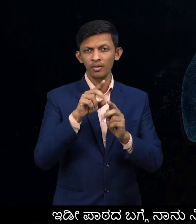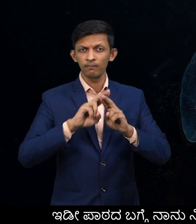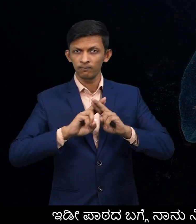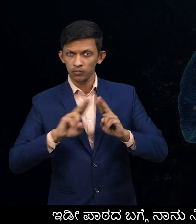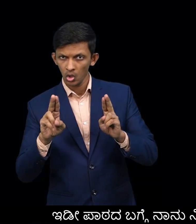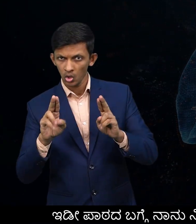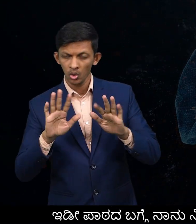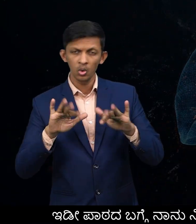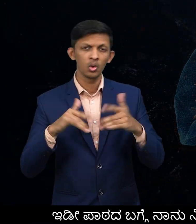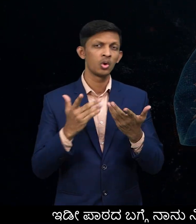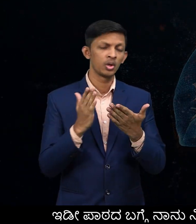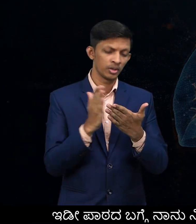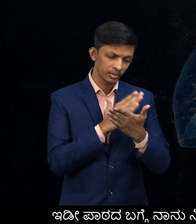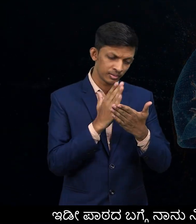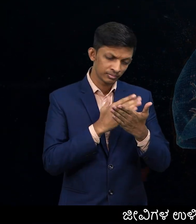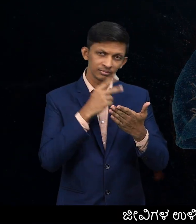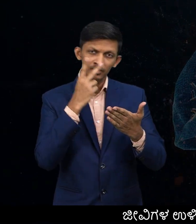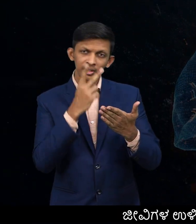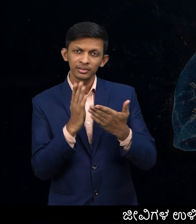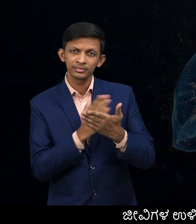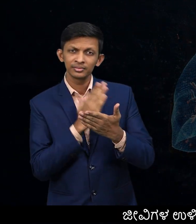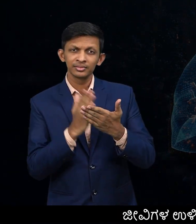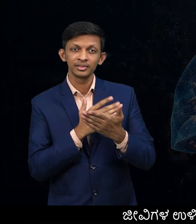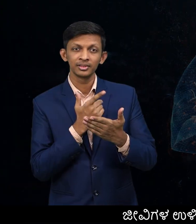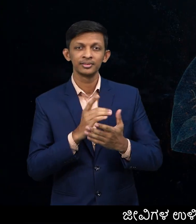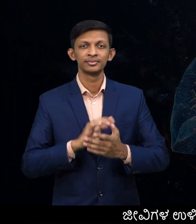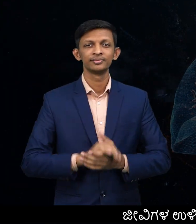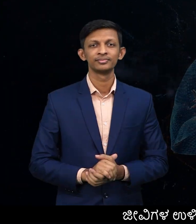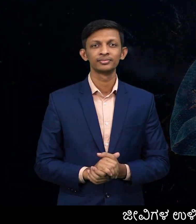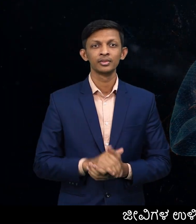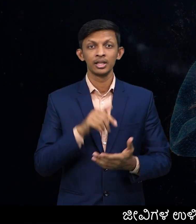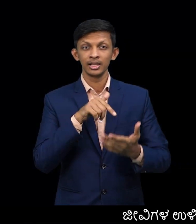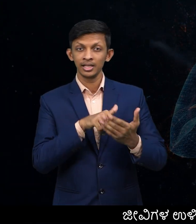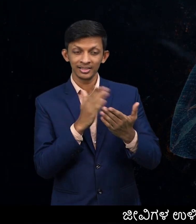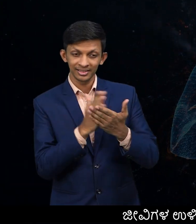ಸಂಕ್ಷಿಪ್ತವಾಗಿ ಹೇಳುತ್ತೇನೆ. ಜೀವಿಗಳ ಉಳಿವಿಗೆ ಉಸಿರಾಟದ ಅತ್ಯಗತ್ಯ.